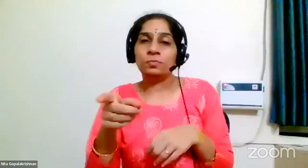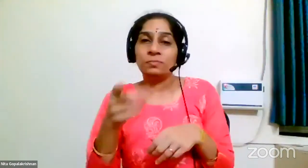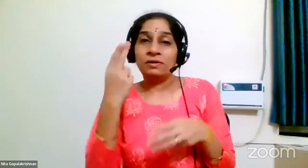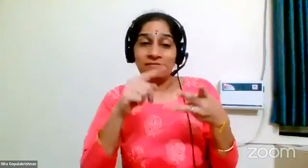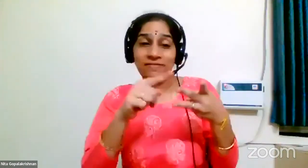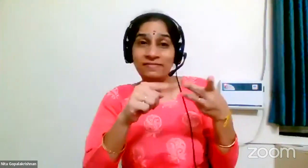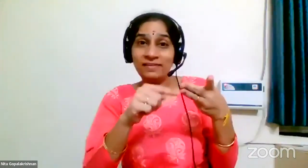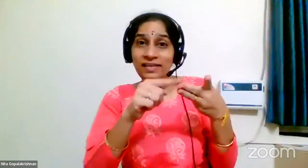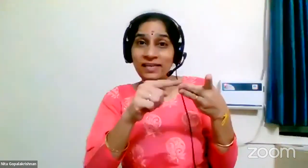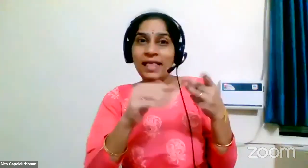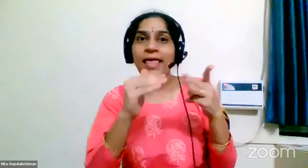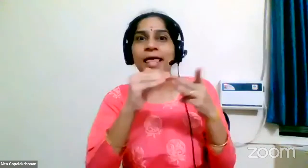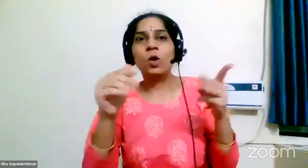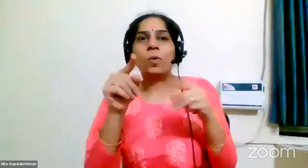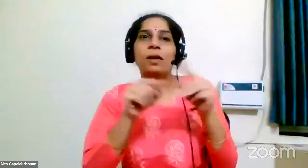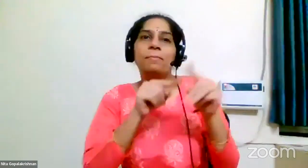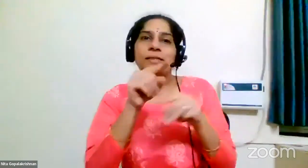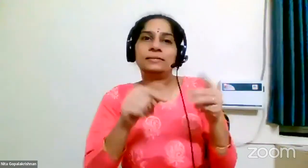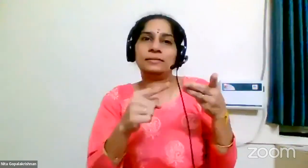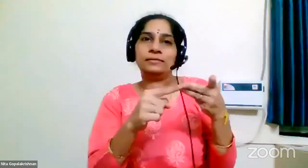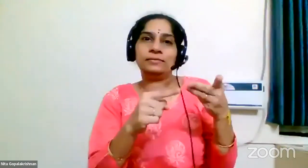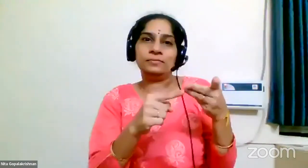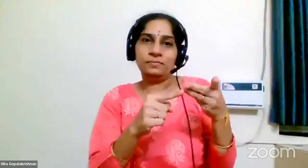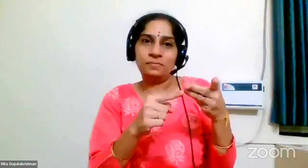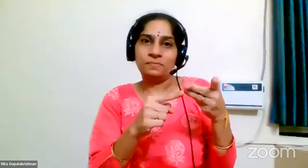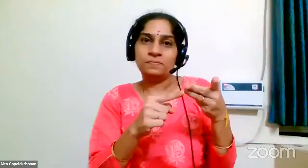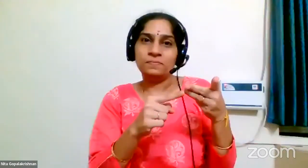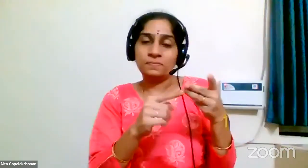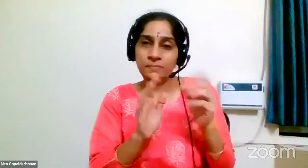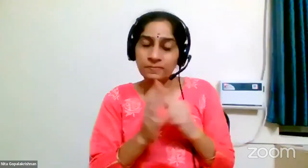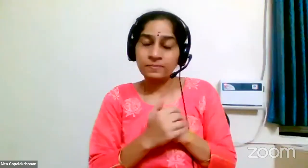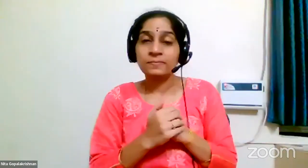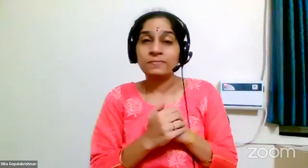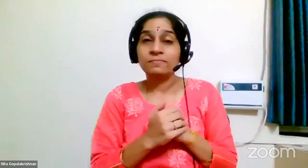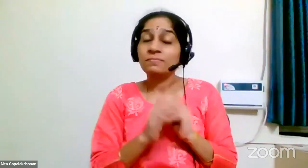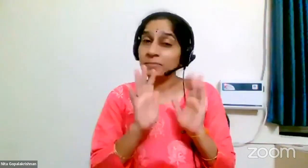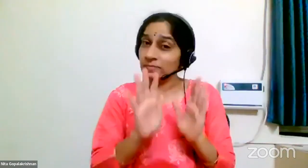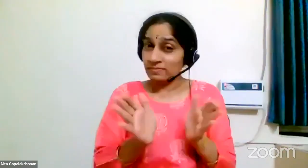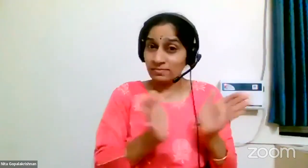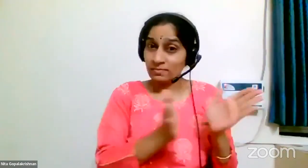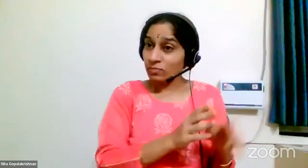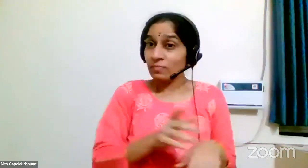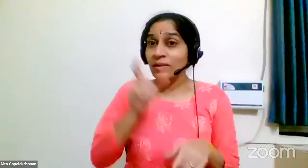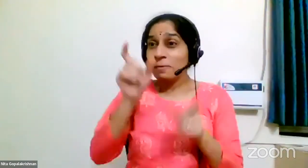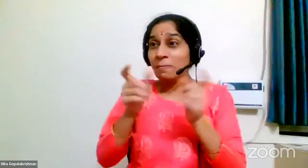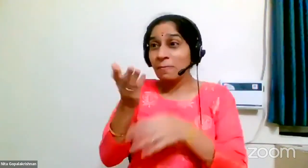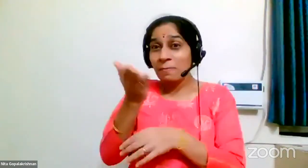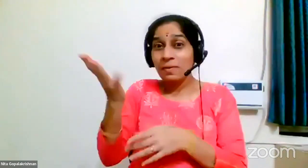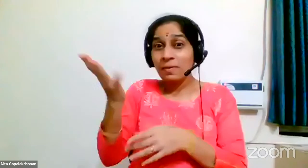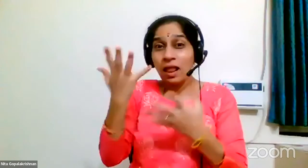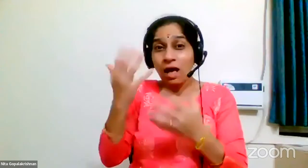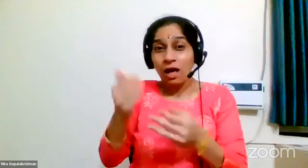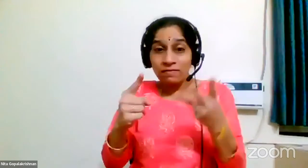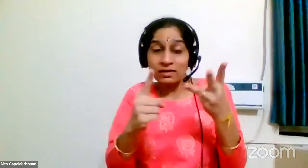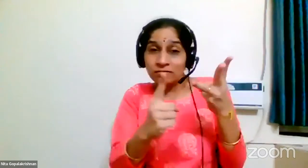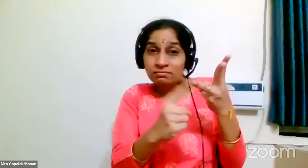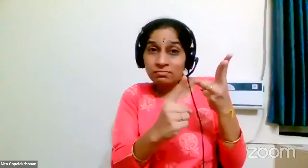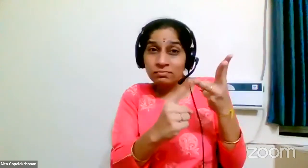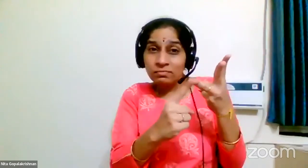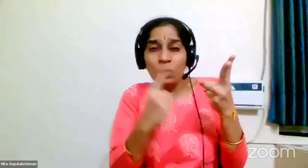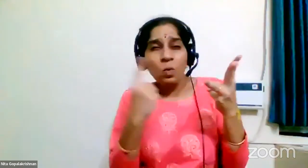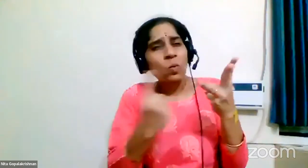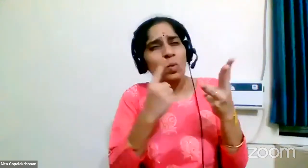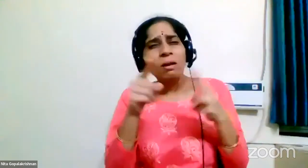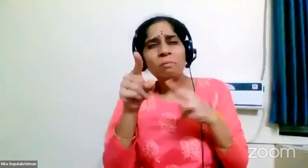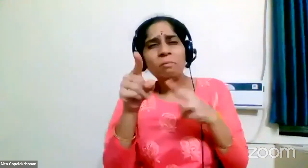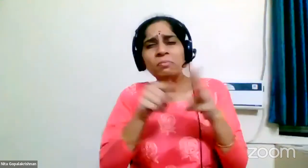और जिनमें सिर्फ देखा गया कि सिर्फ तमोगुण है, जिन लोगों में सिर्फ तमोगुण है, जिनका पूरा जीवन